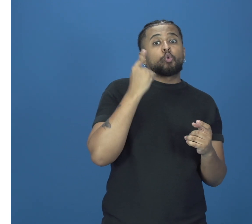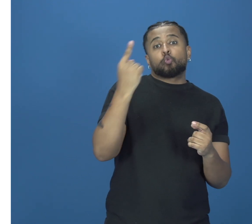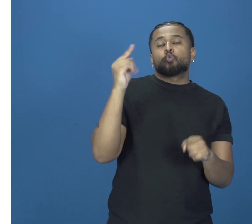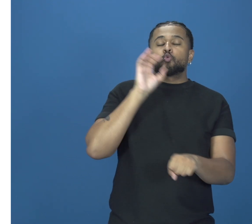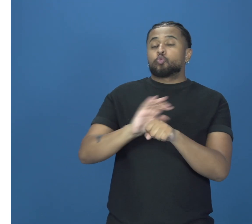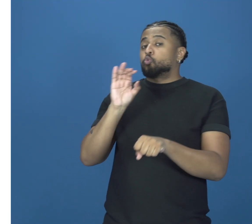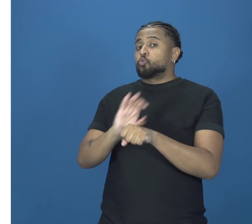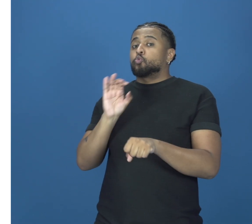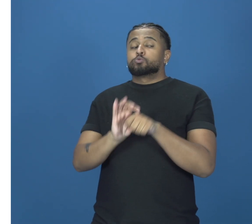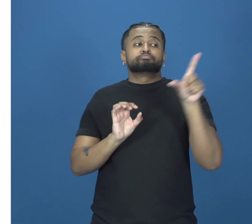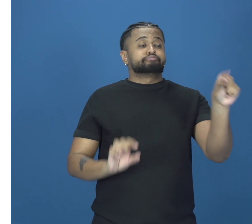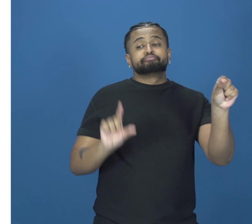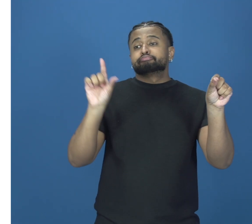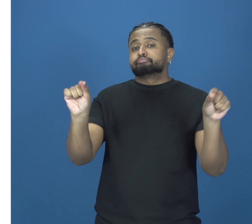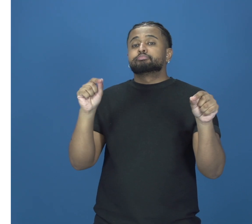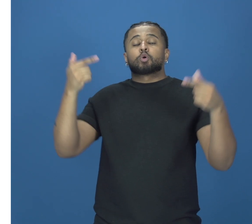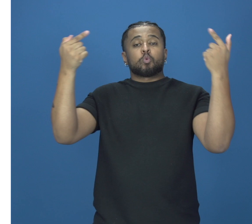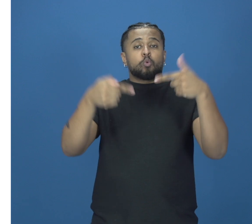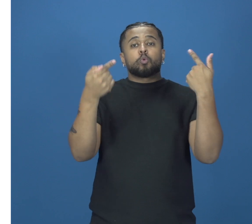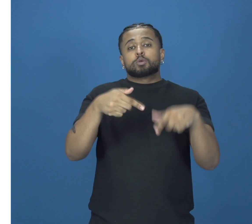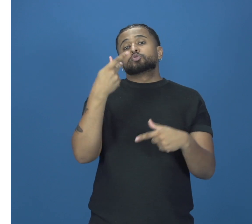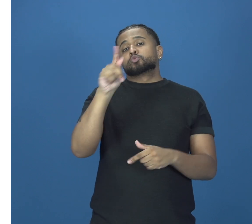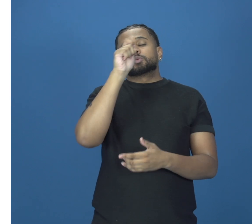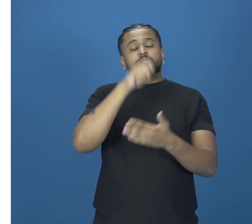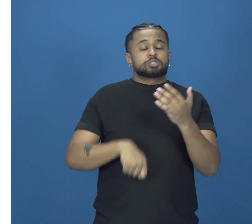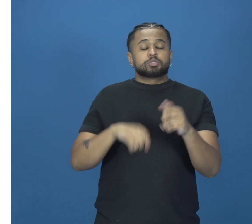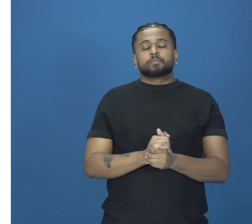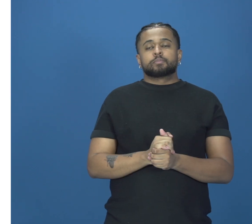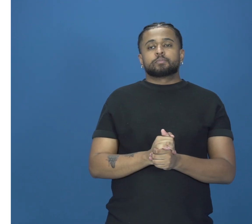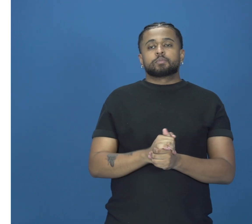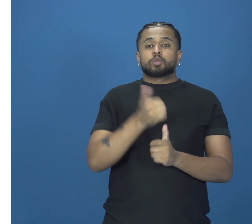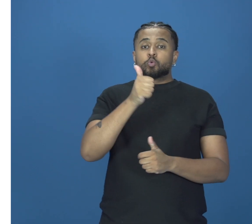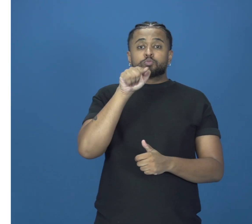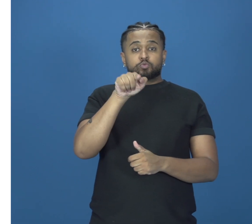um dos cursos pelos quais optou por concorrer em sua inscrição no SISU.